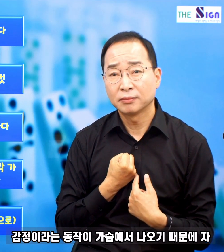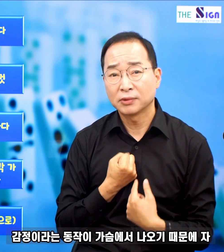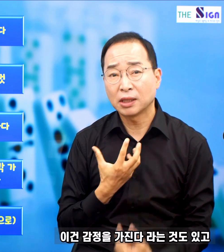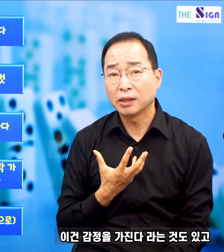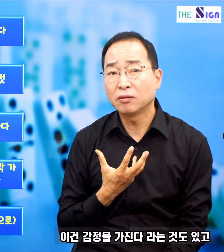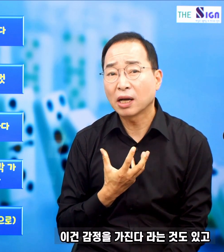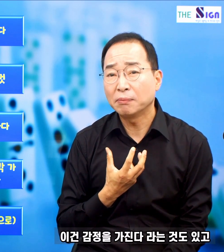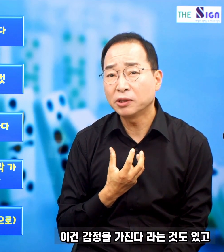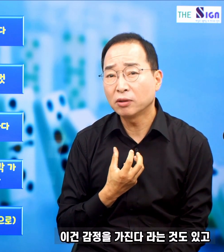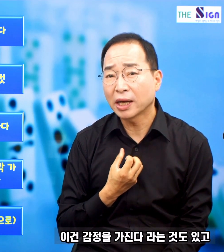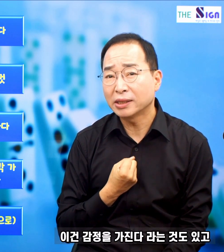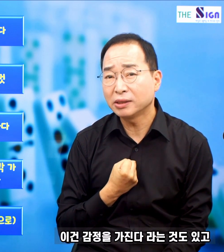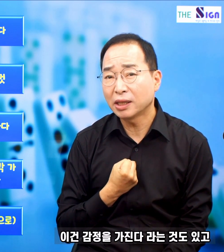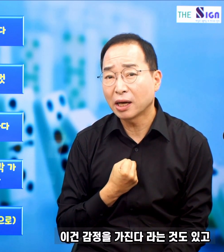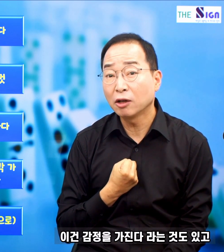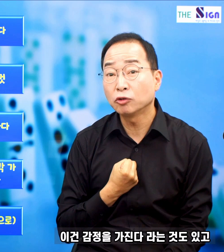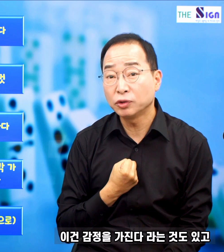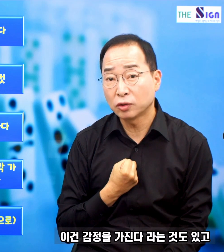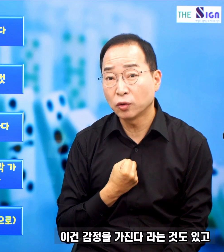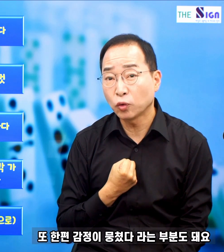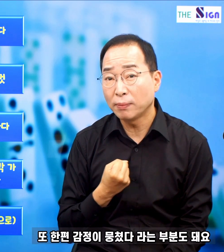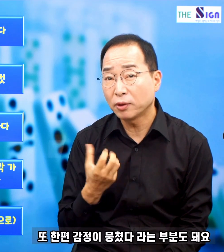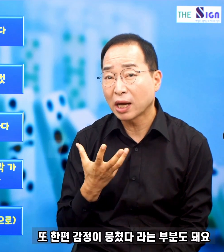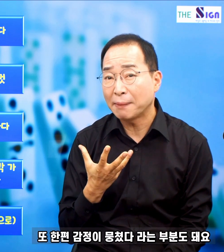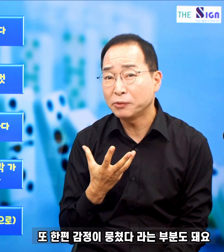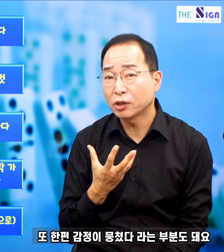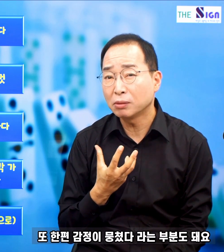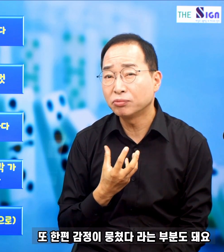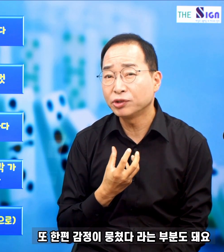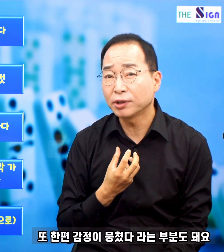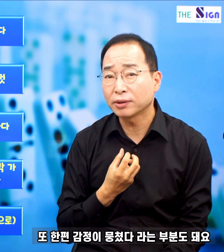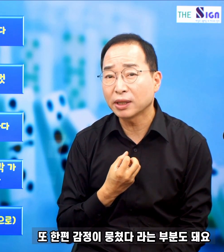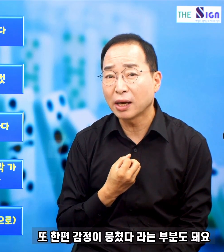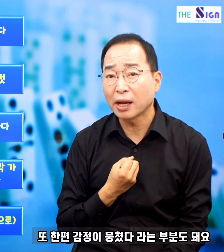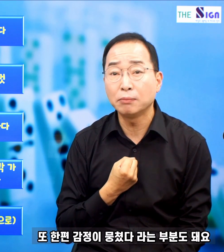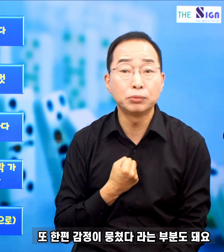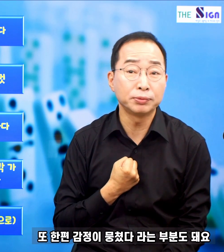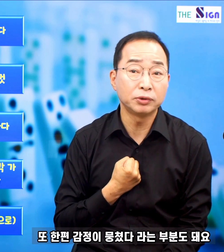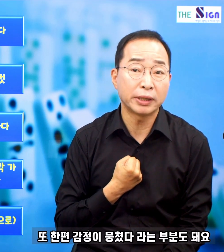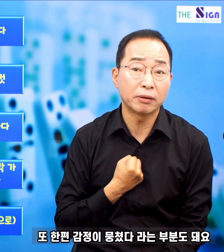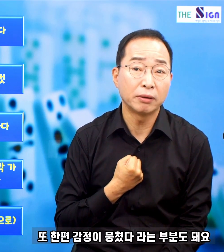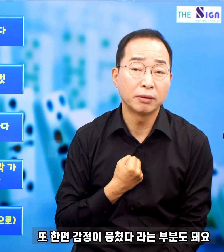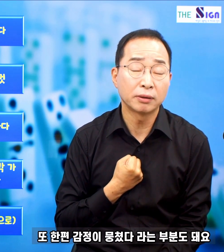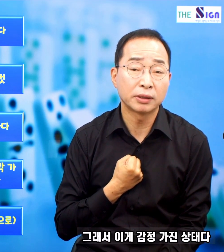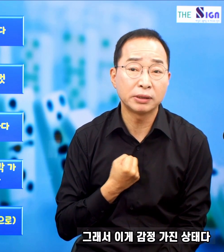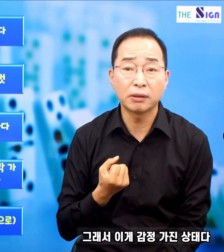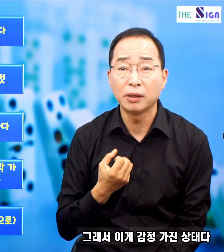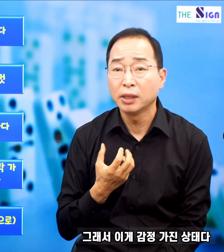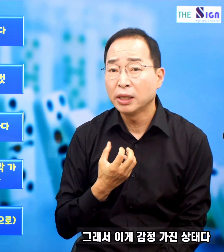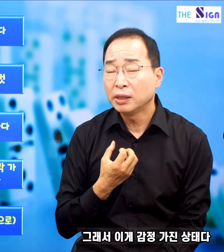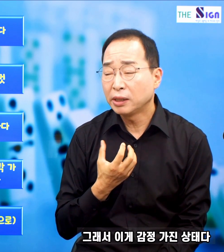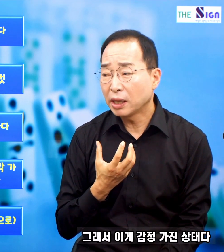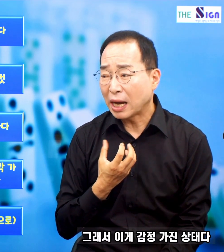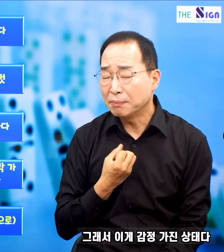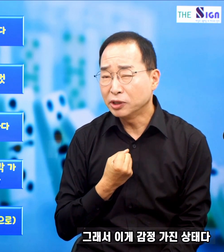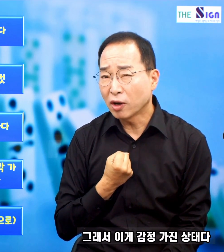자, 이건 감정을 가진다라는 것도 있고 또 한편으로 감정이 뭉쳤다라는 부분도 돼요. 그래서 이게 감정